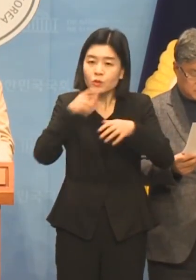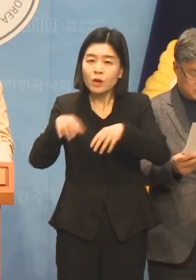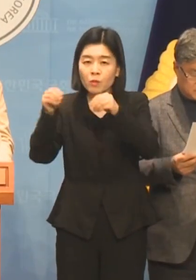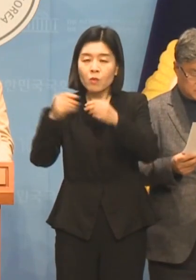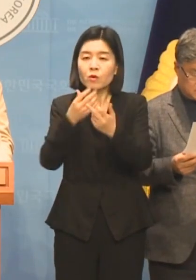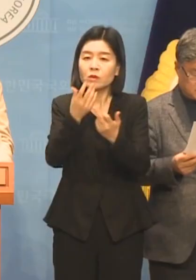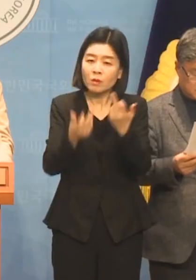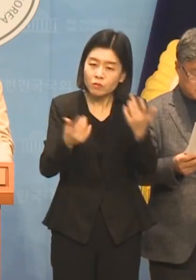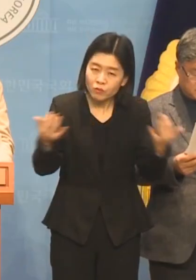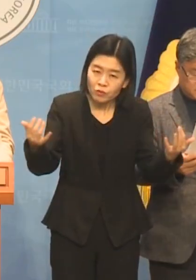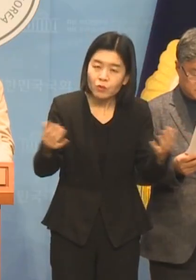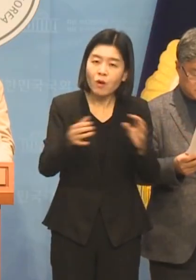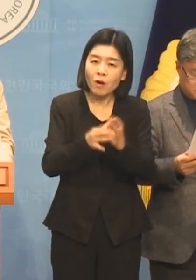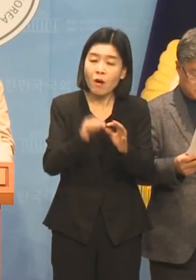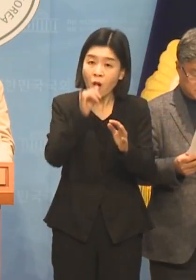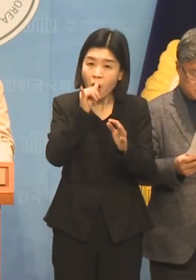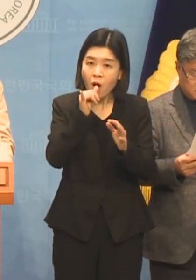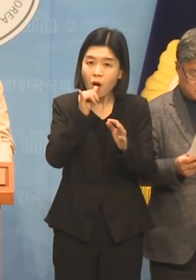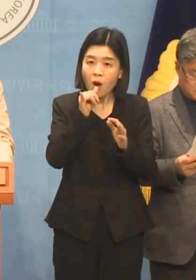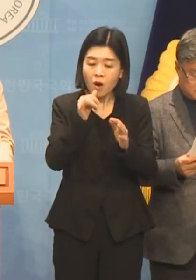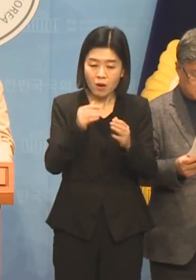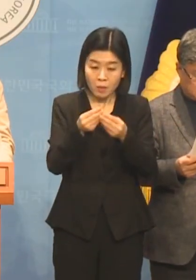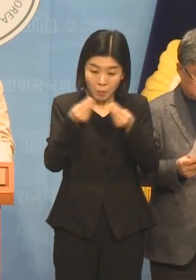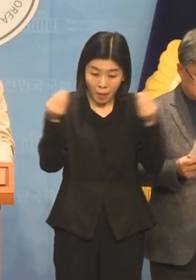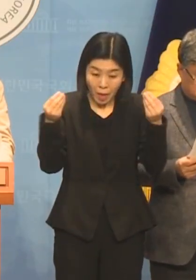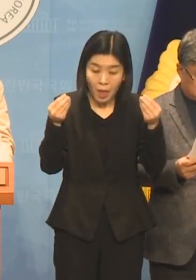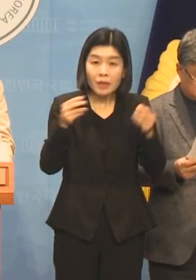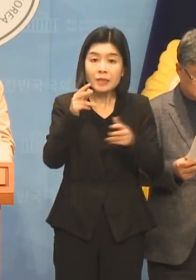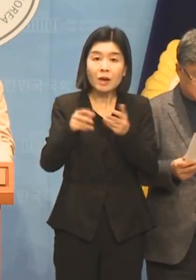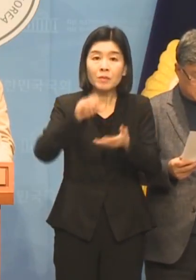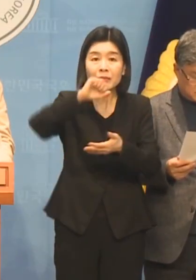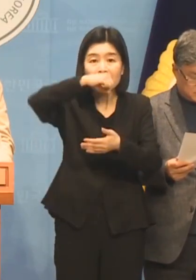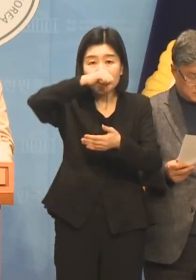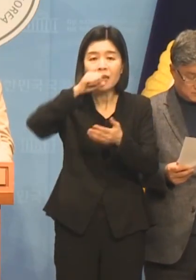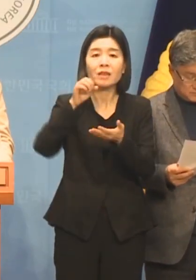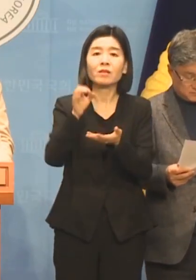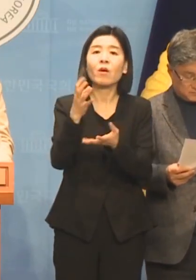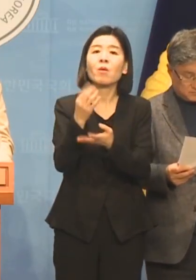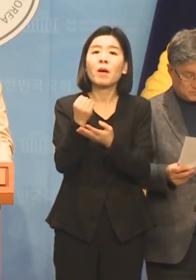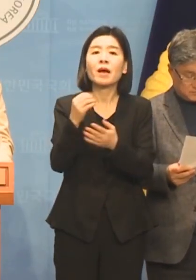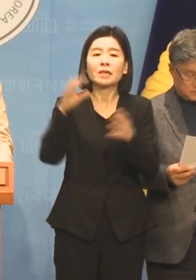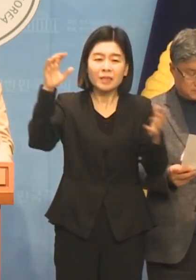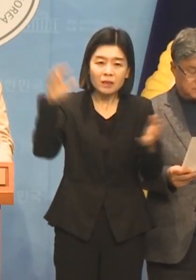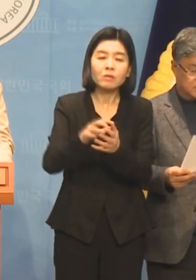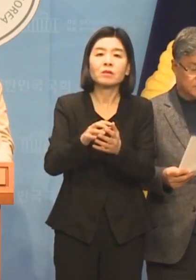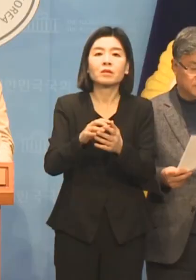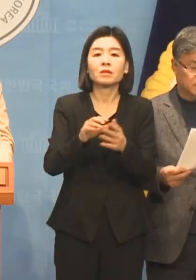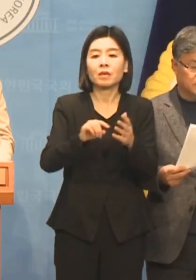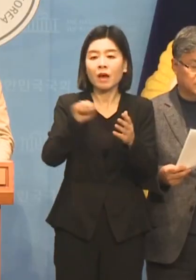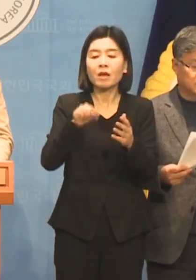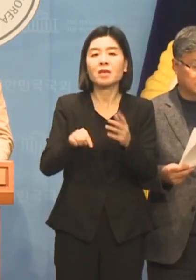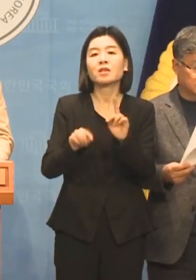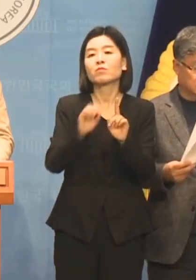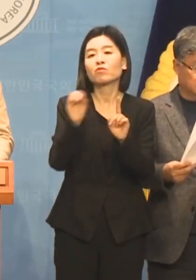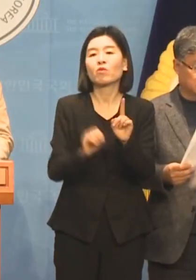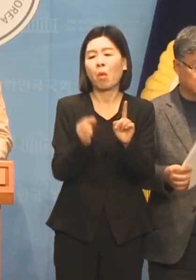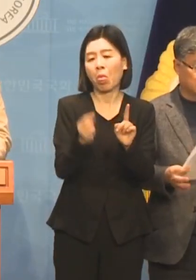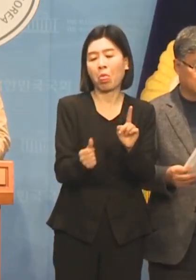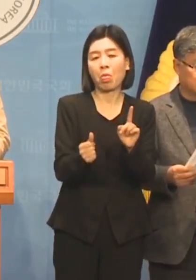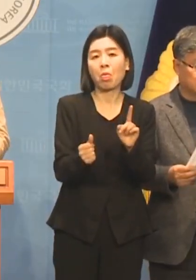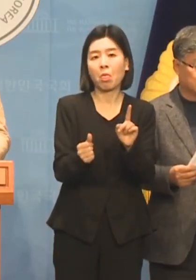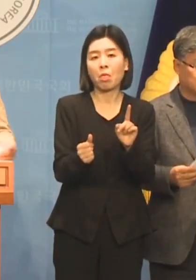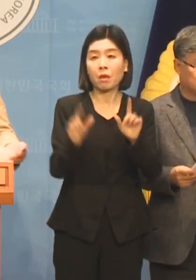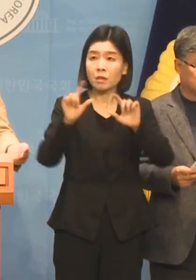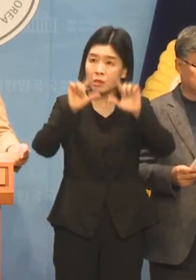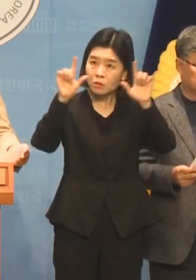있지만 관련 사업 규모는 총 예산의 1% 수준에 불과하며 기후재난 대응 대책 역시 그 일부에